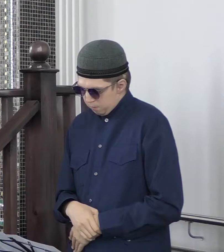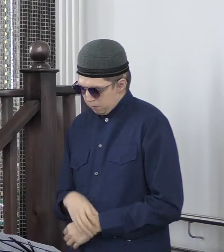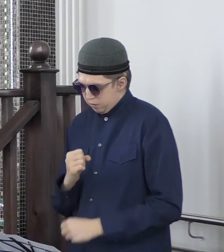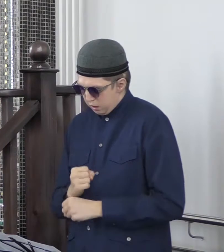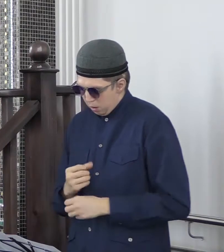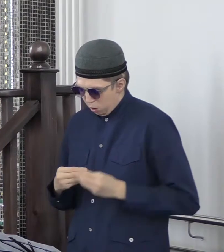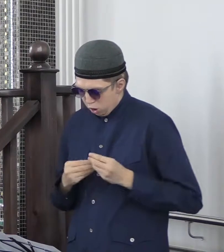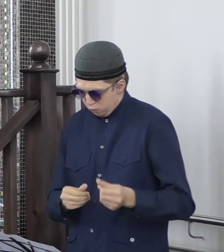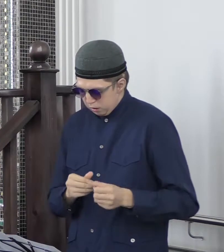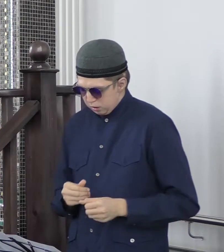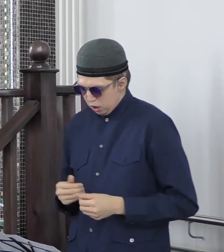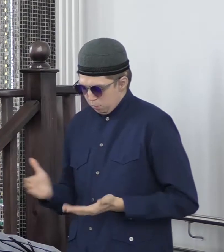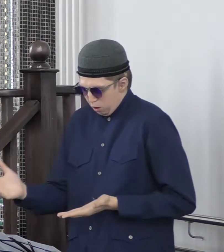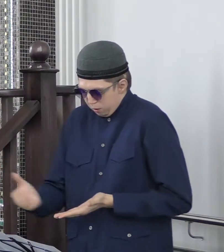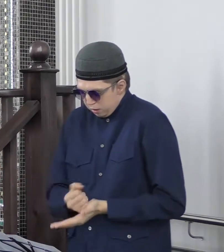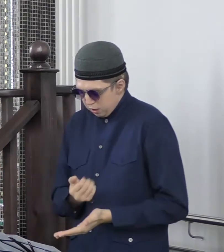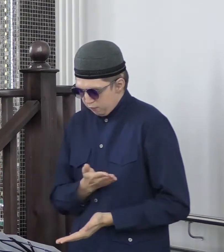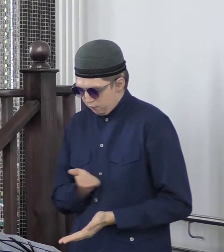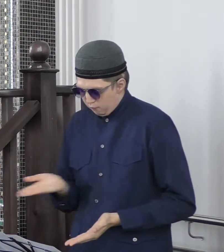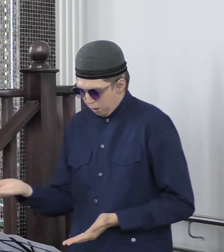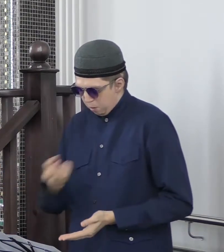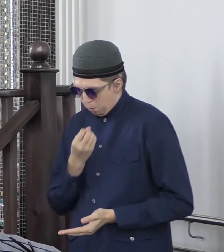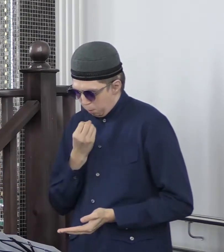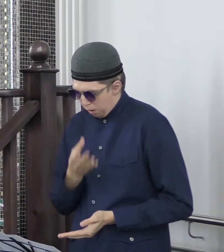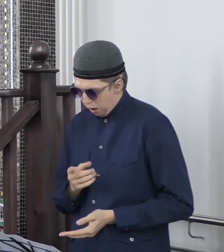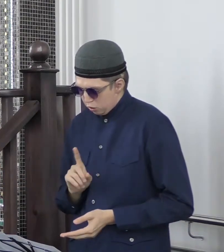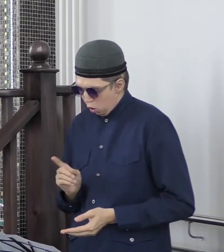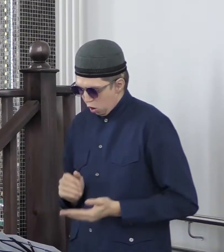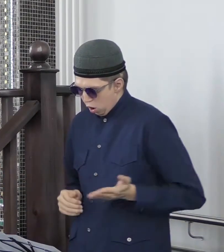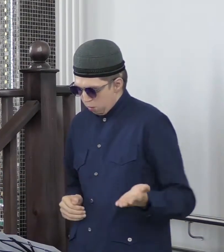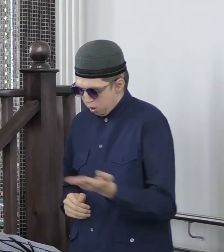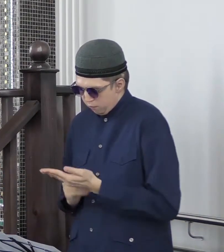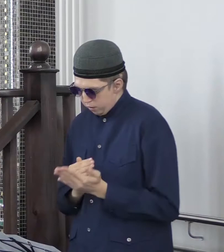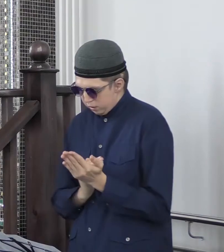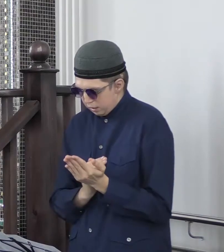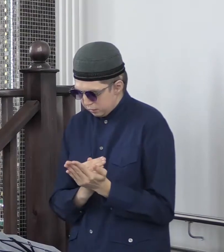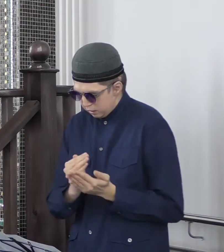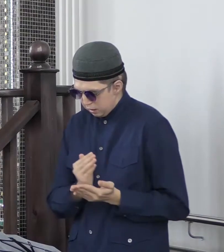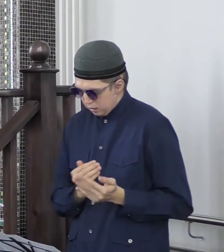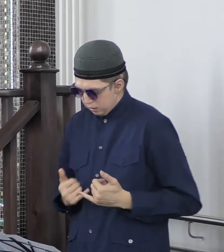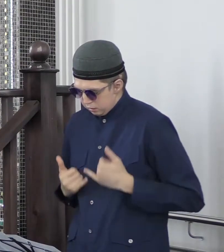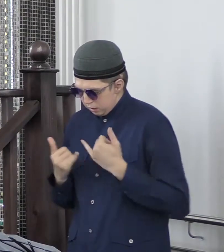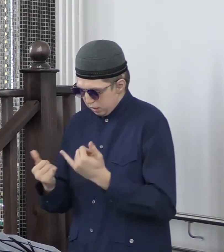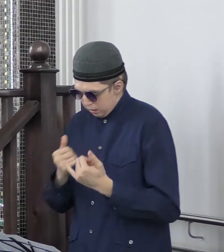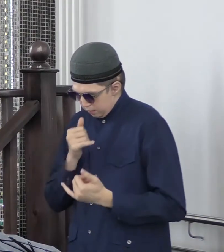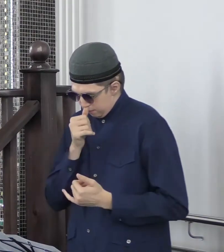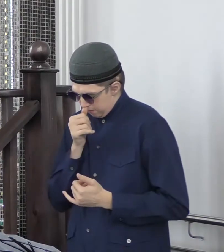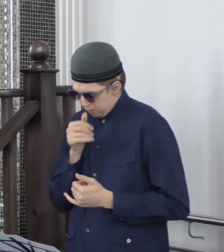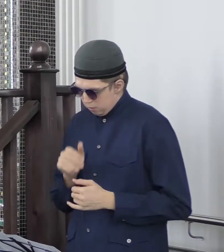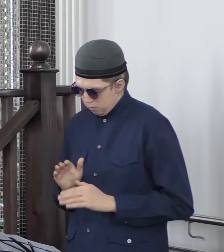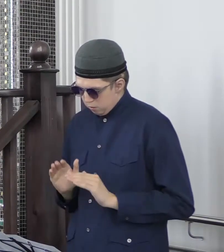Bağlı 7 yaşta namazı yapıyoruz. Sen ne kursun? Tuval sin, tuvalye doş, çıtay İslam'ın